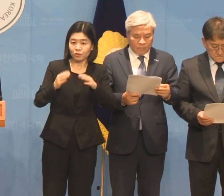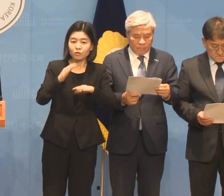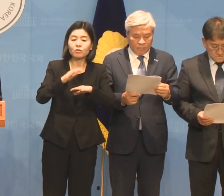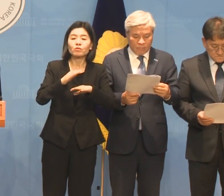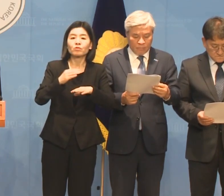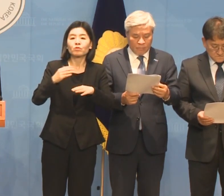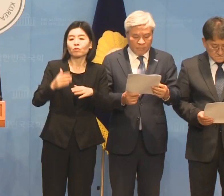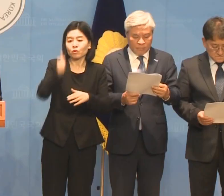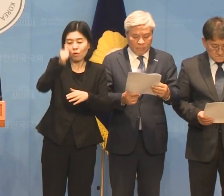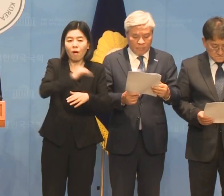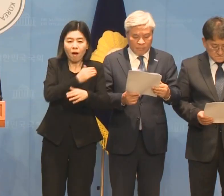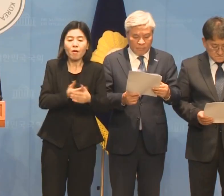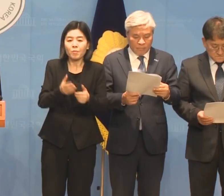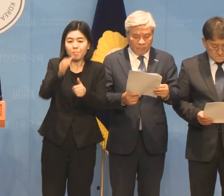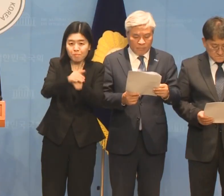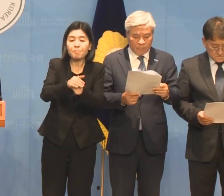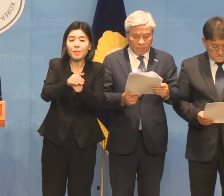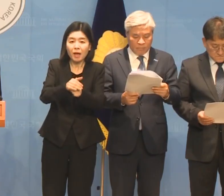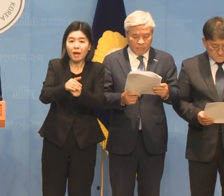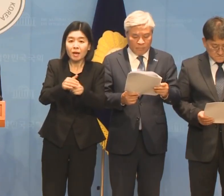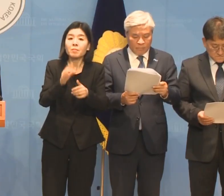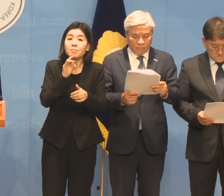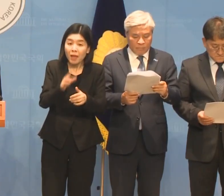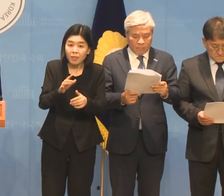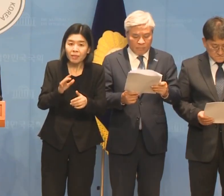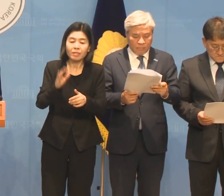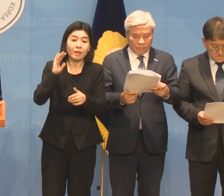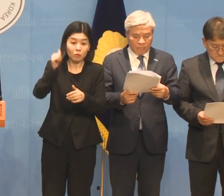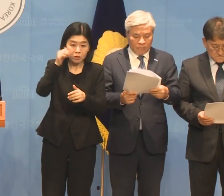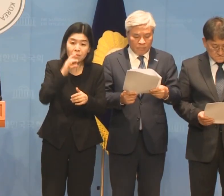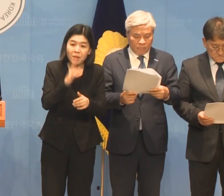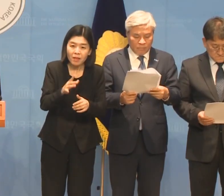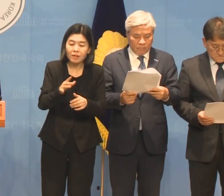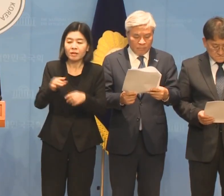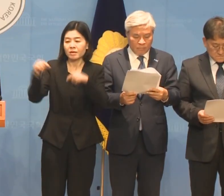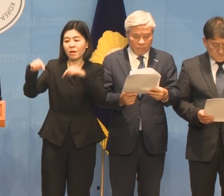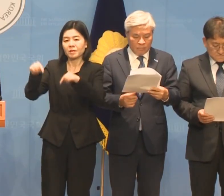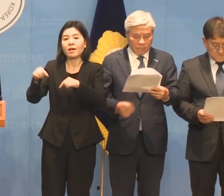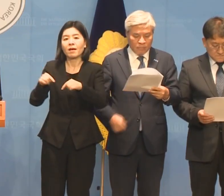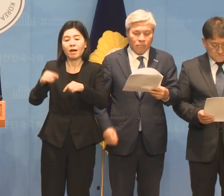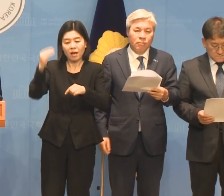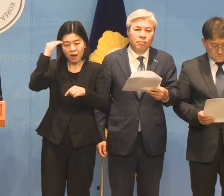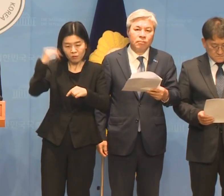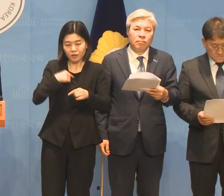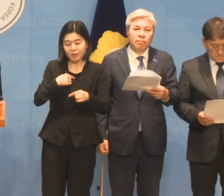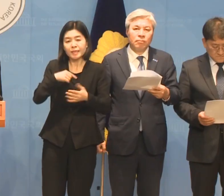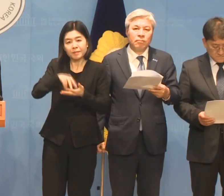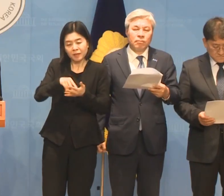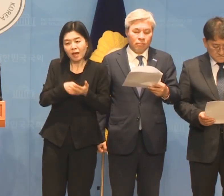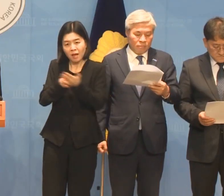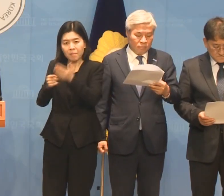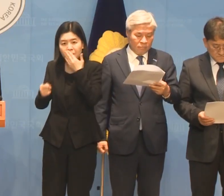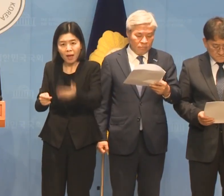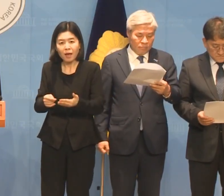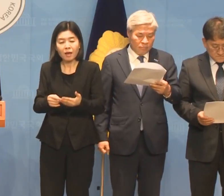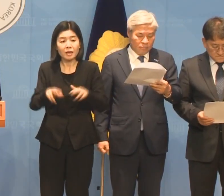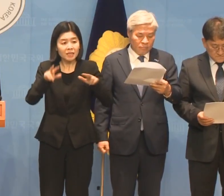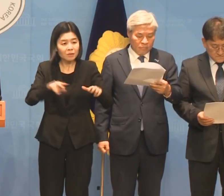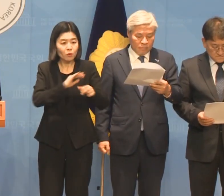협상해서 우리의 입장을 전달할 수 있습니다. 한낱 권한대행이 할 수 있는 협상이 아닌